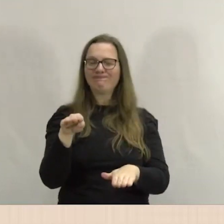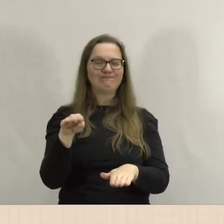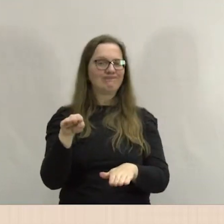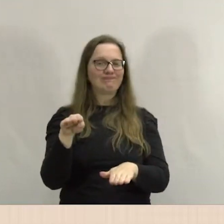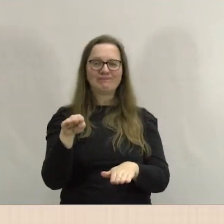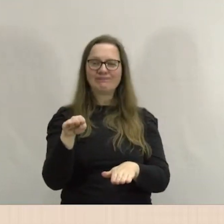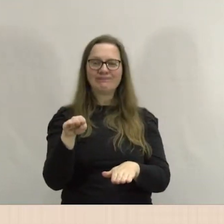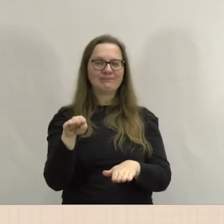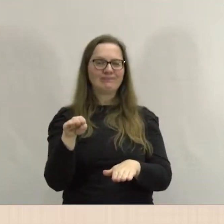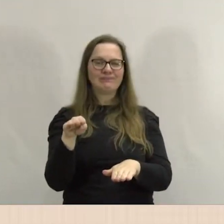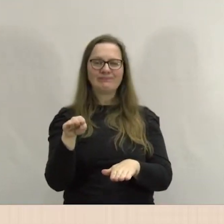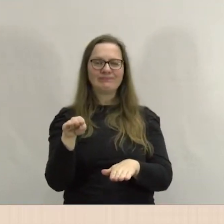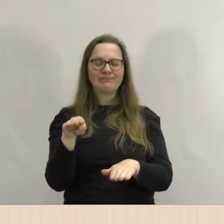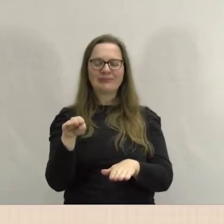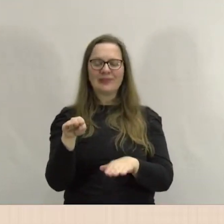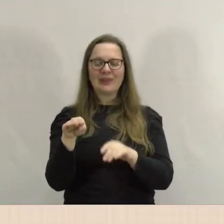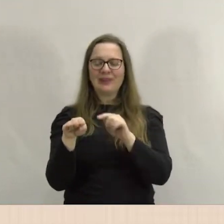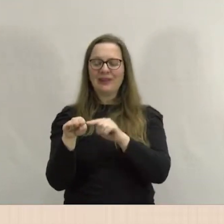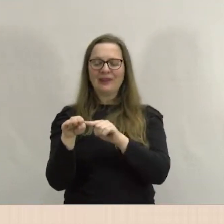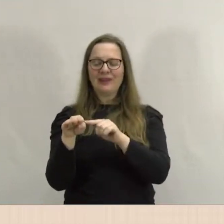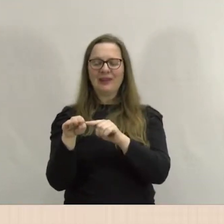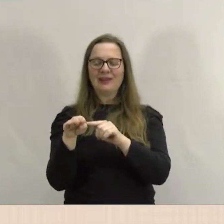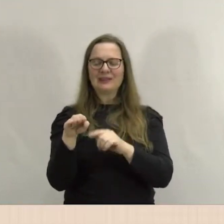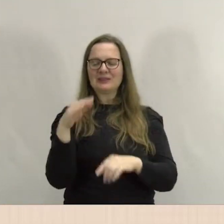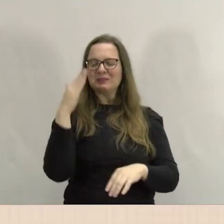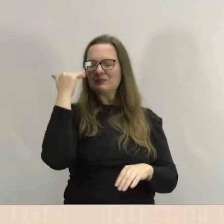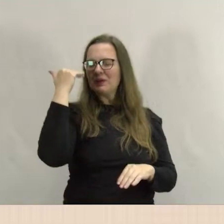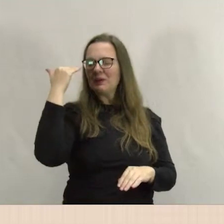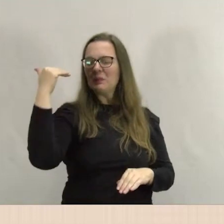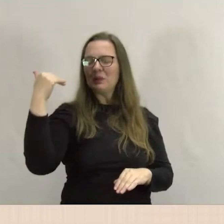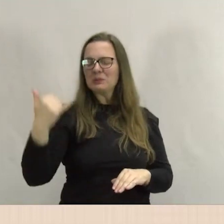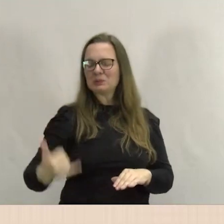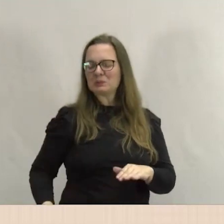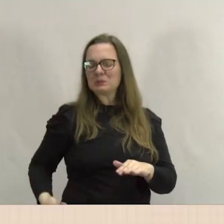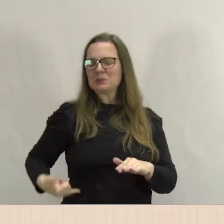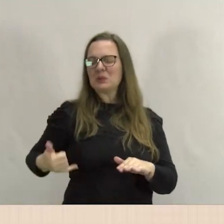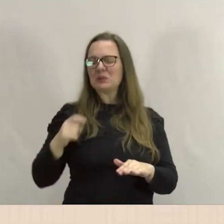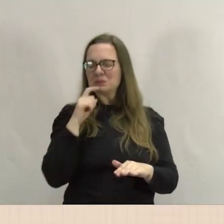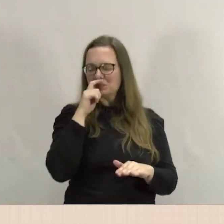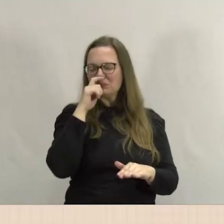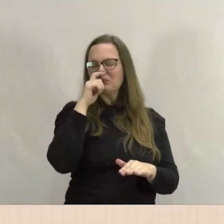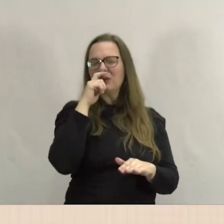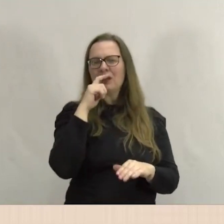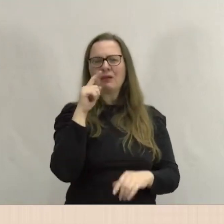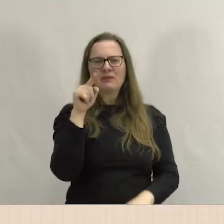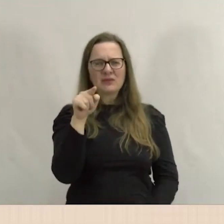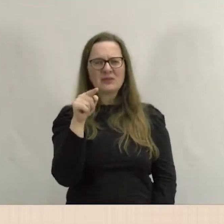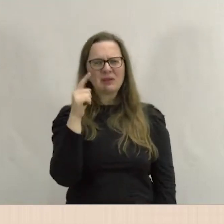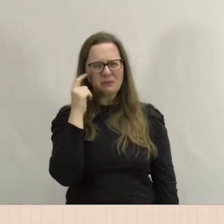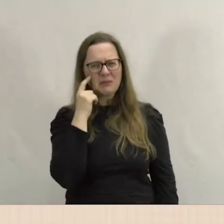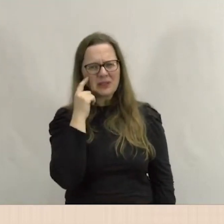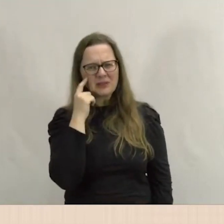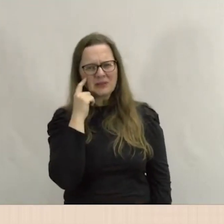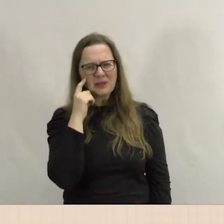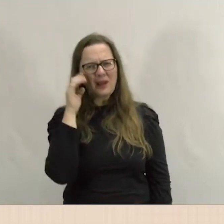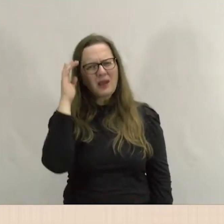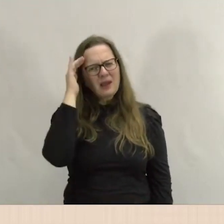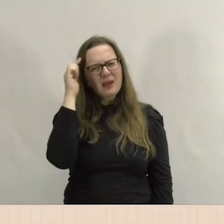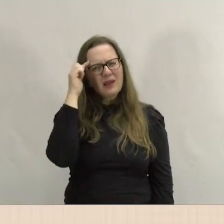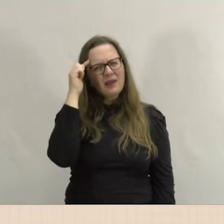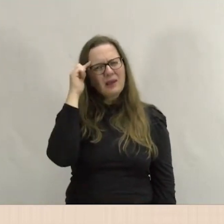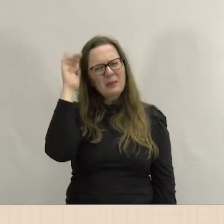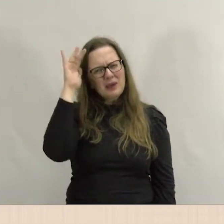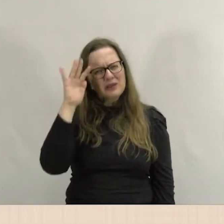Eles procuravam se exaltar, se exaltar. Imagina quando chegou na igreja em Pérgamo, a igreja se uniu à